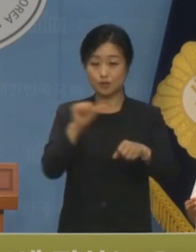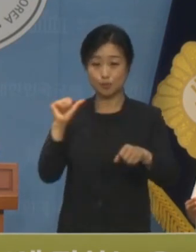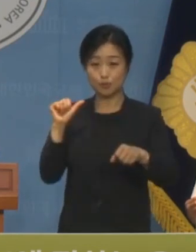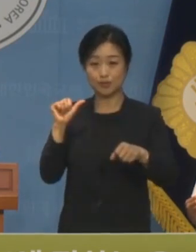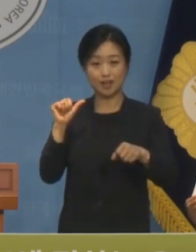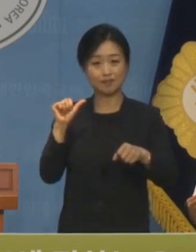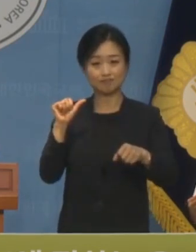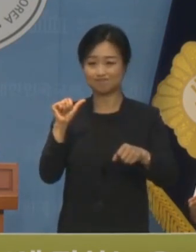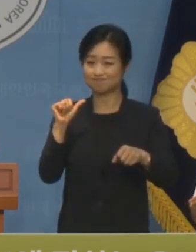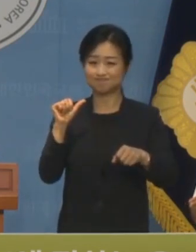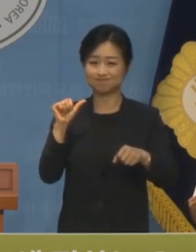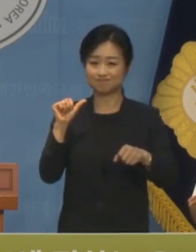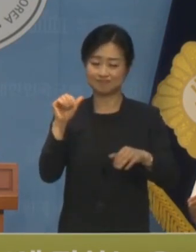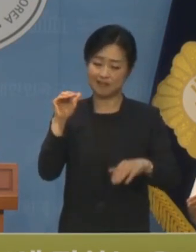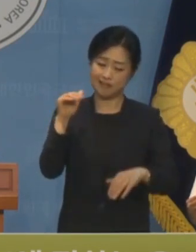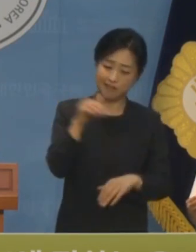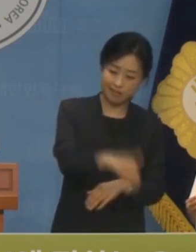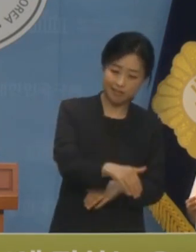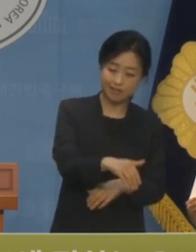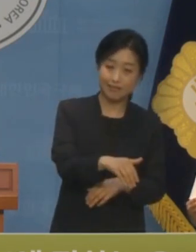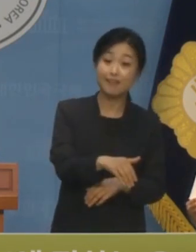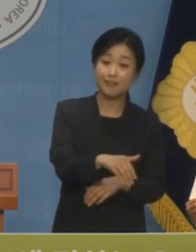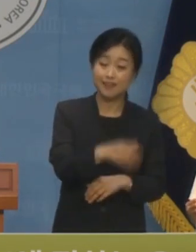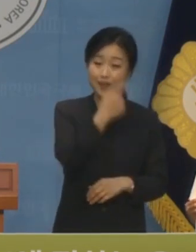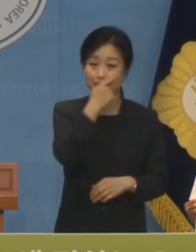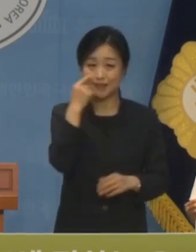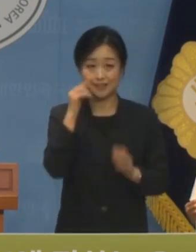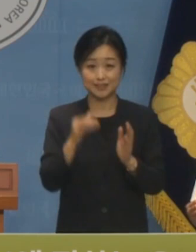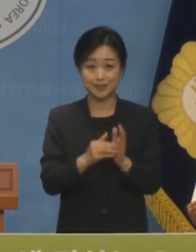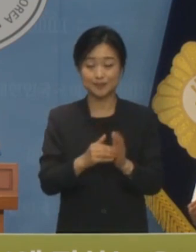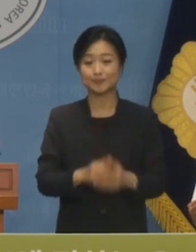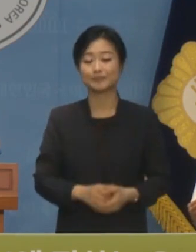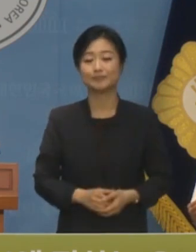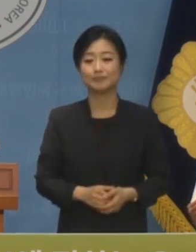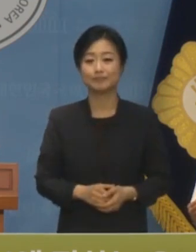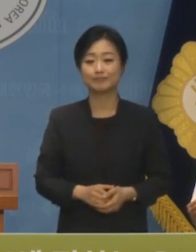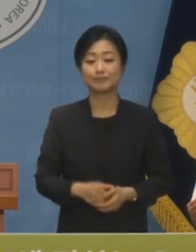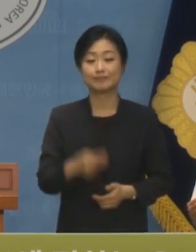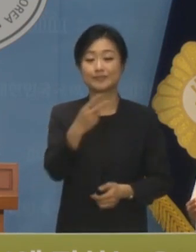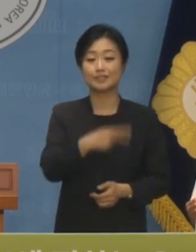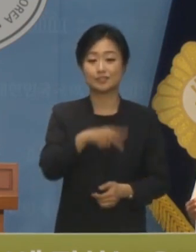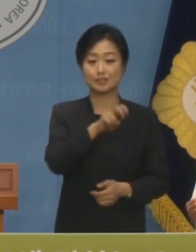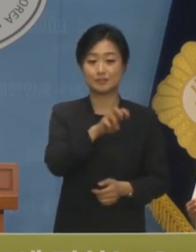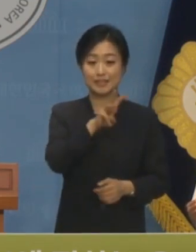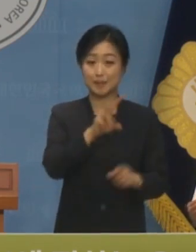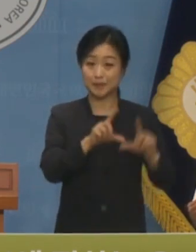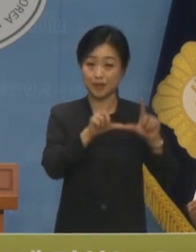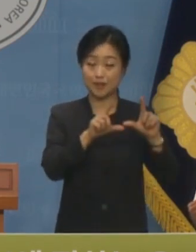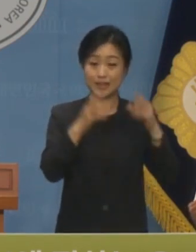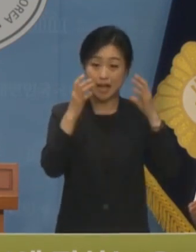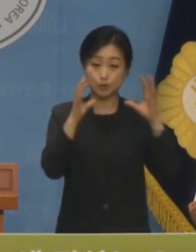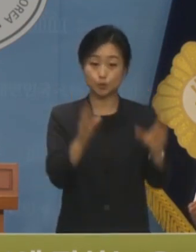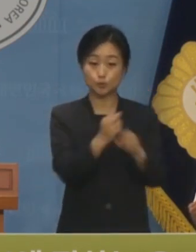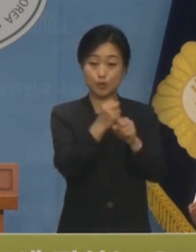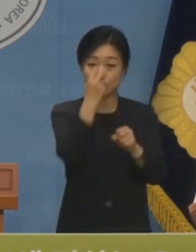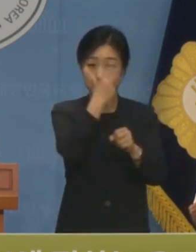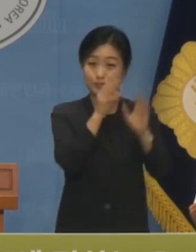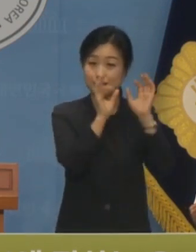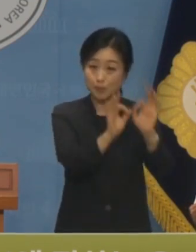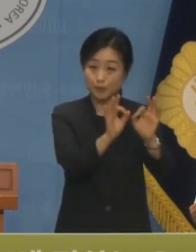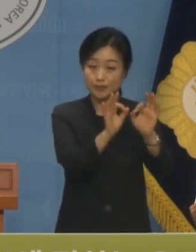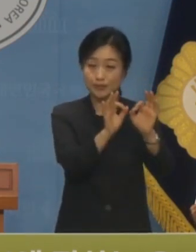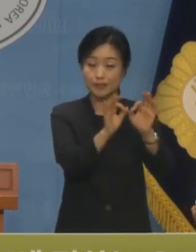비해 크게 악화된 모습을 확인할 수 있었습니다. 2023년 아동종합 실태조사에